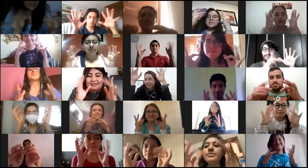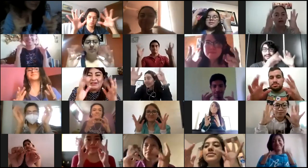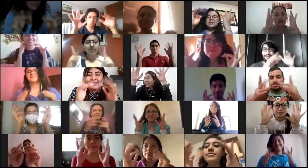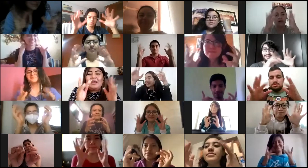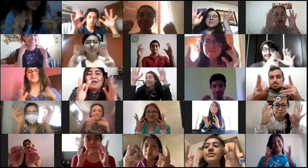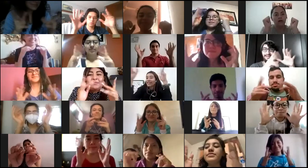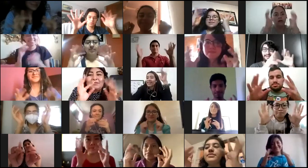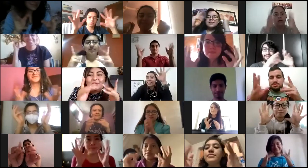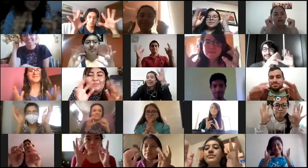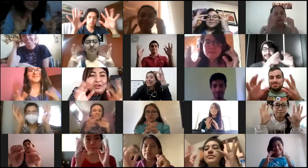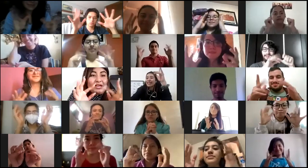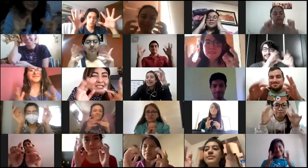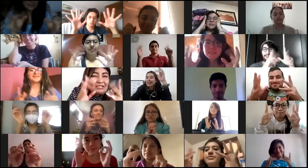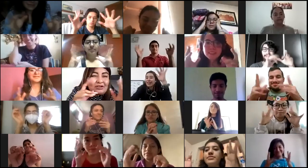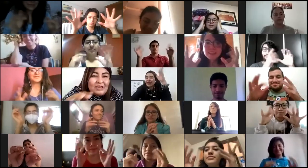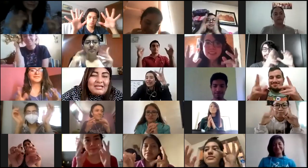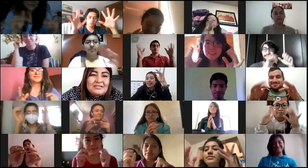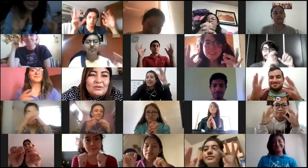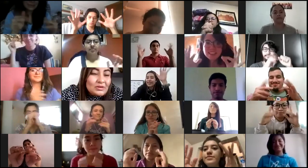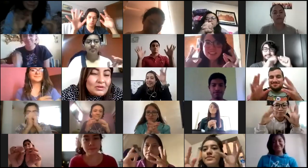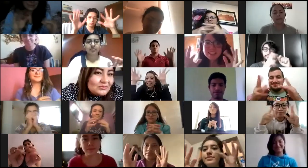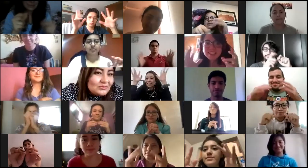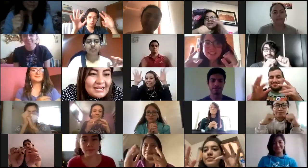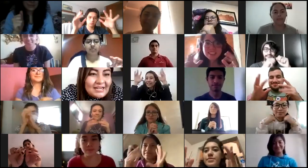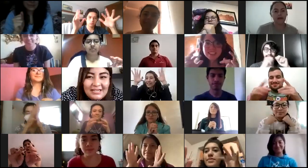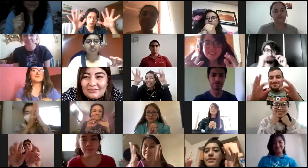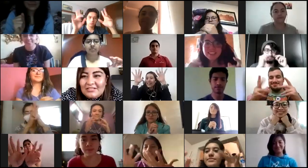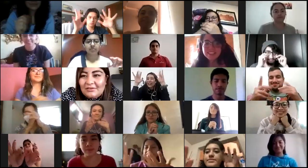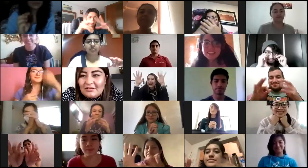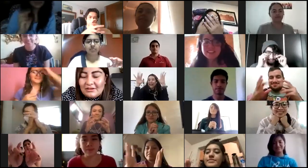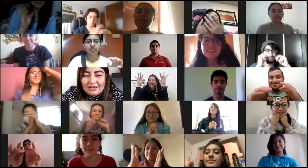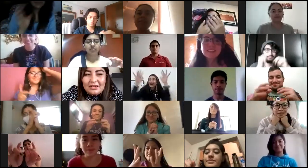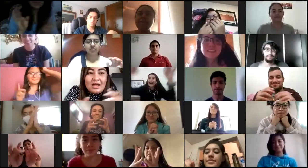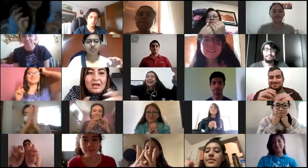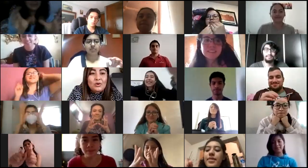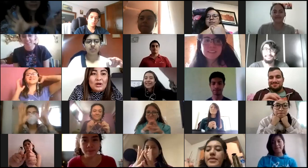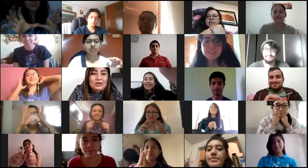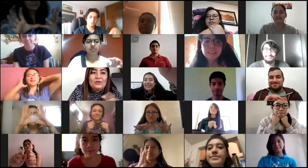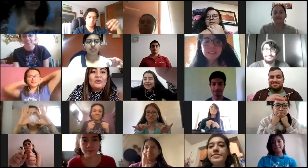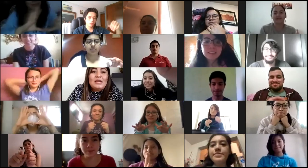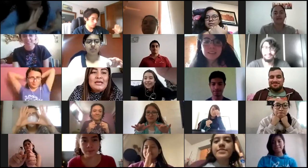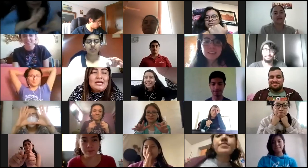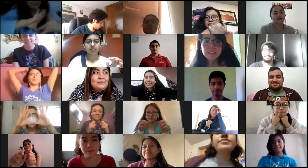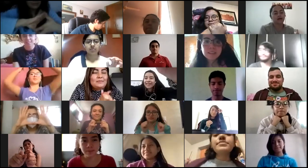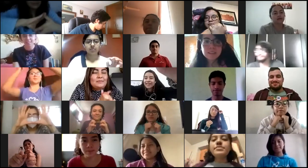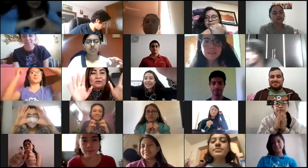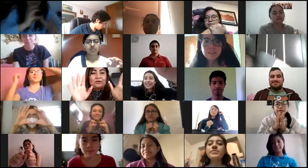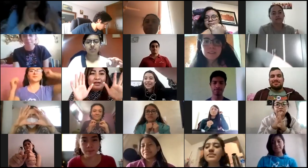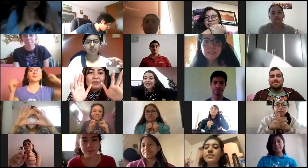Ok. Vamos a hacer un pequeño ejercicio que es como Witsy Witsy Araña. No sé si alguna vez lo hayan jugado. Y vamos a recordar el nombre de los